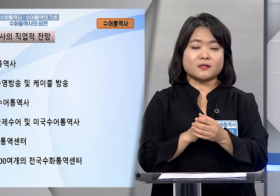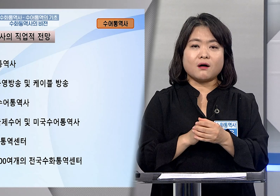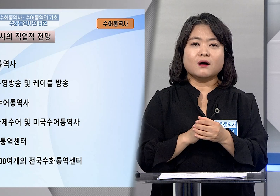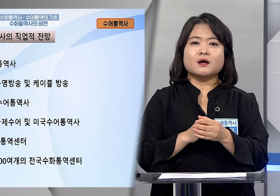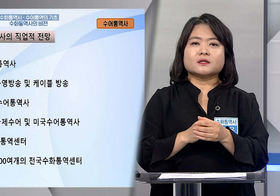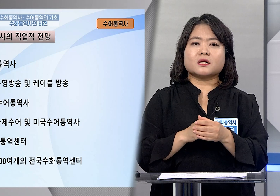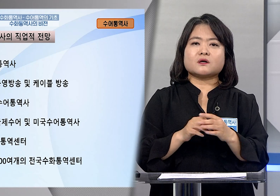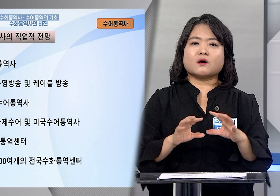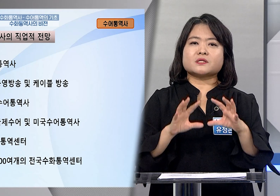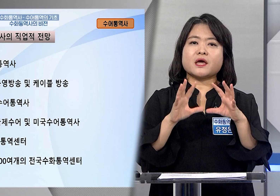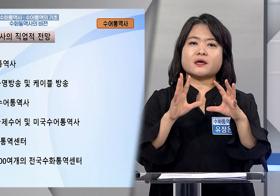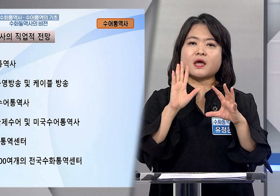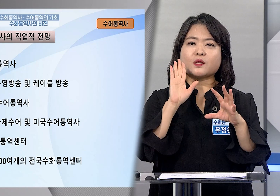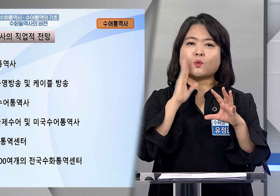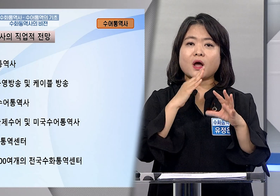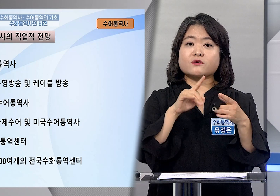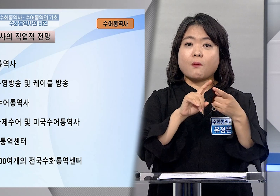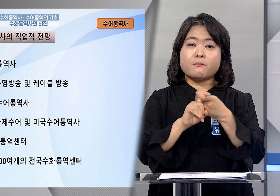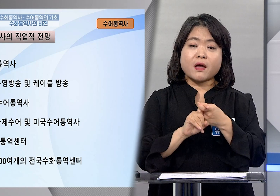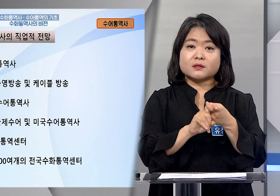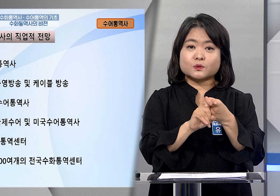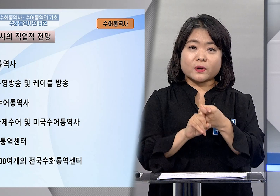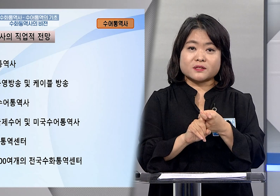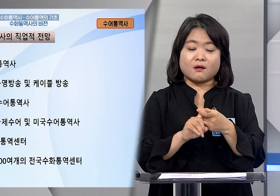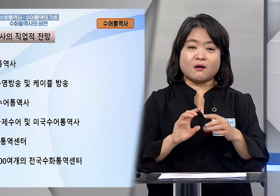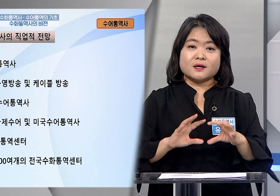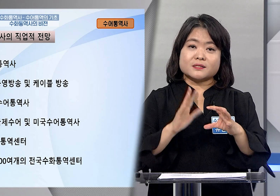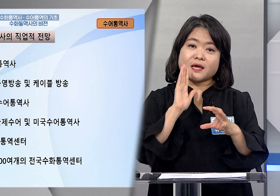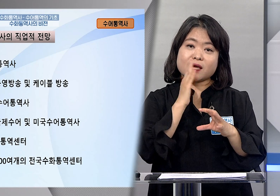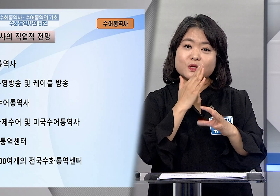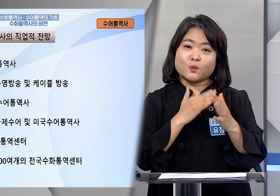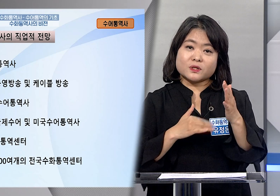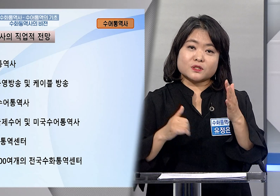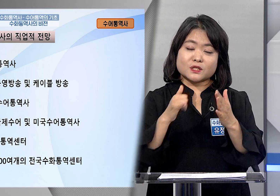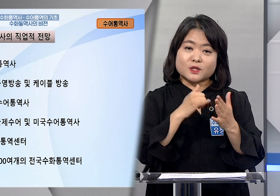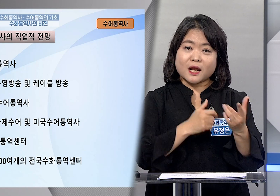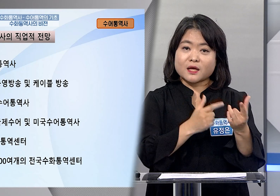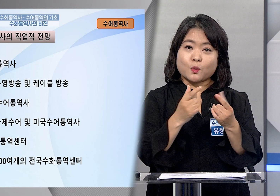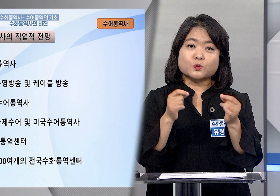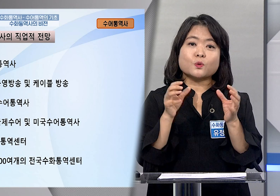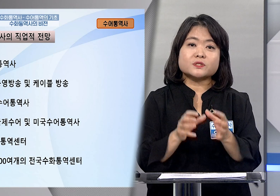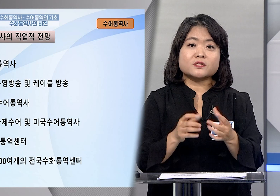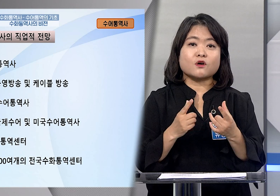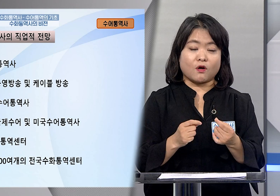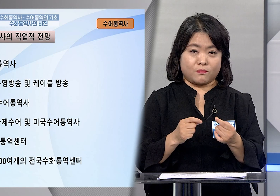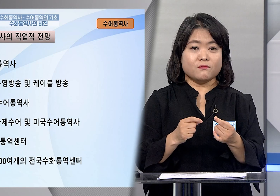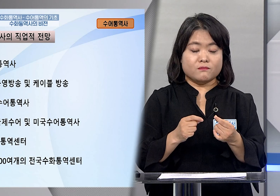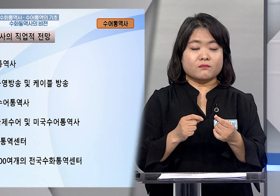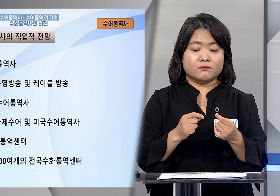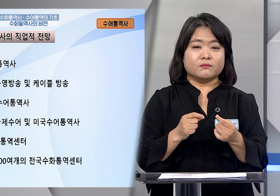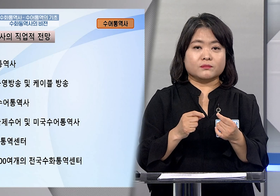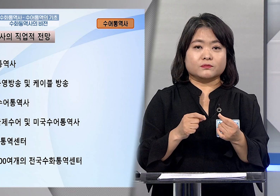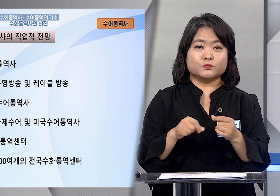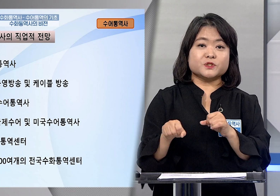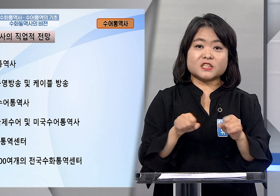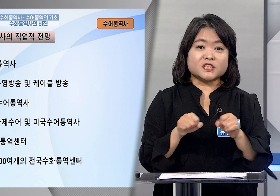수업에서. 그래서 세계농아연맹을 통해서 세계의 농인들이 하나의 공동체처럼